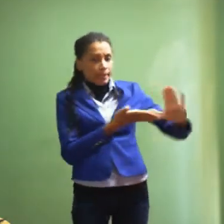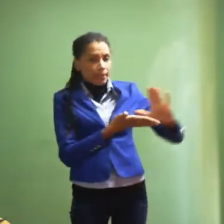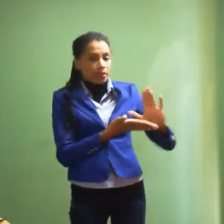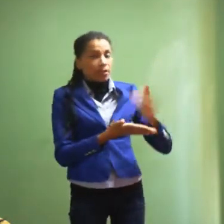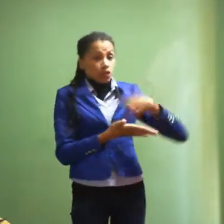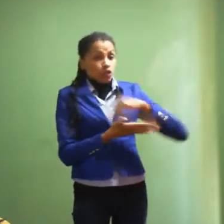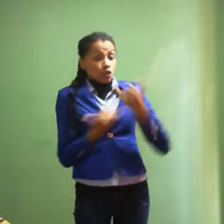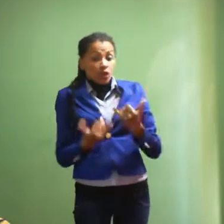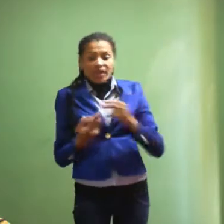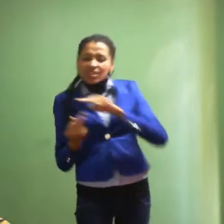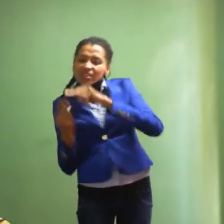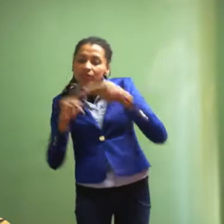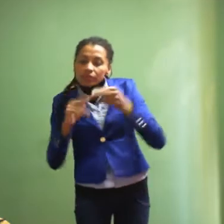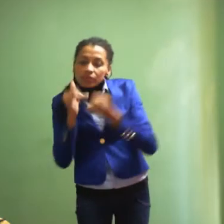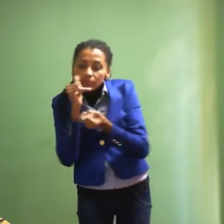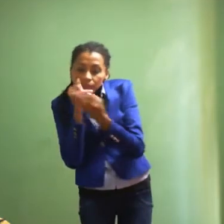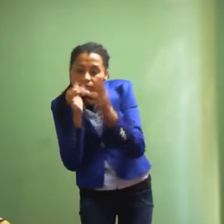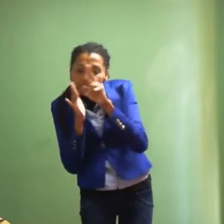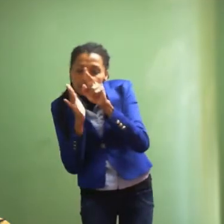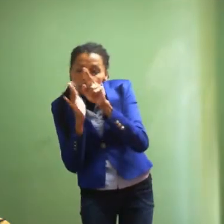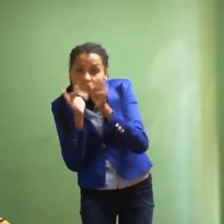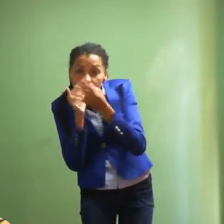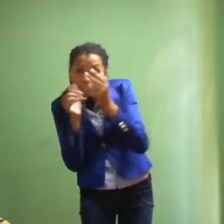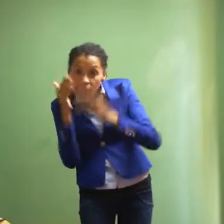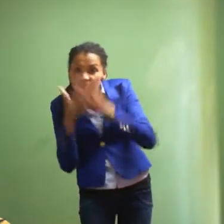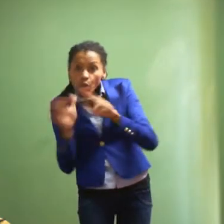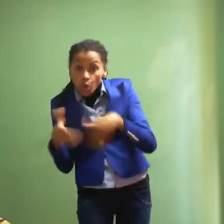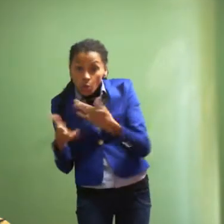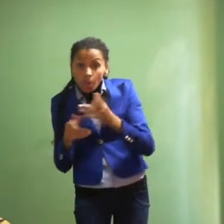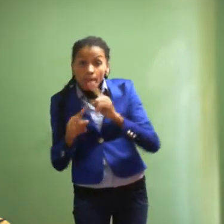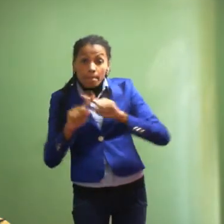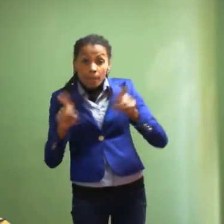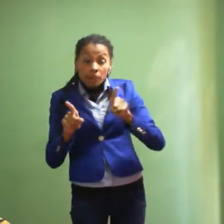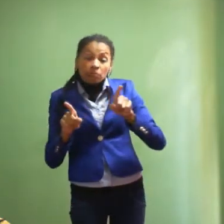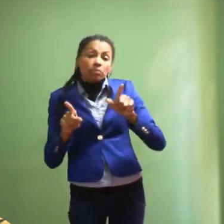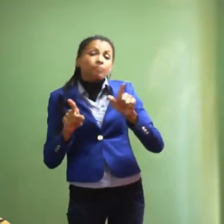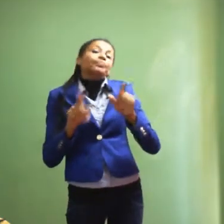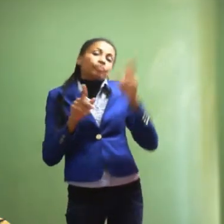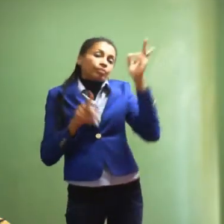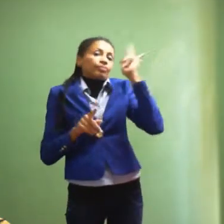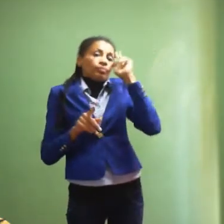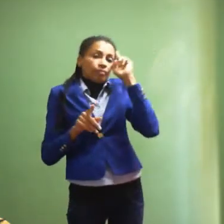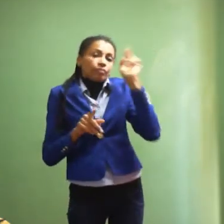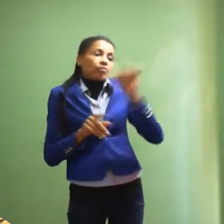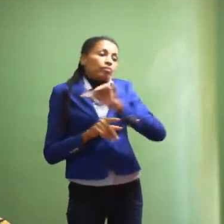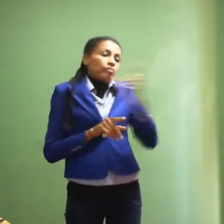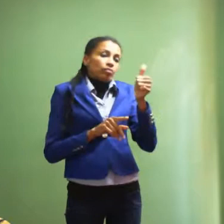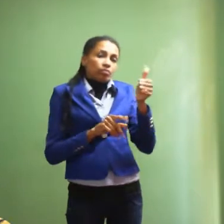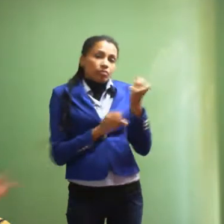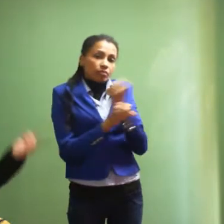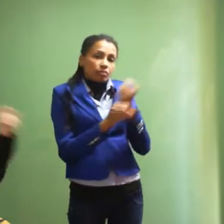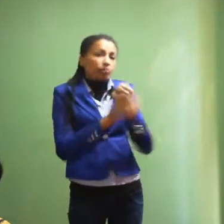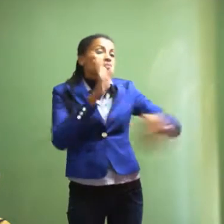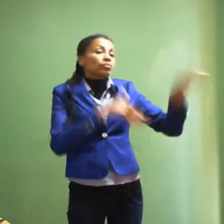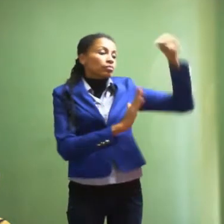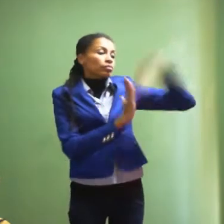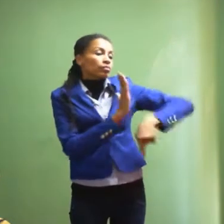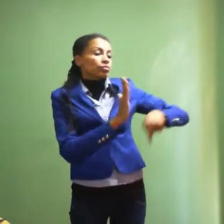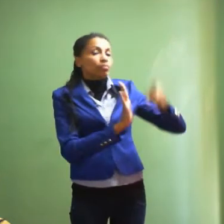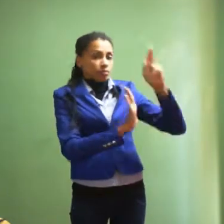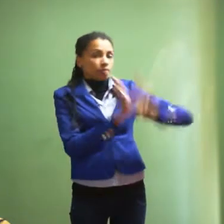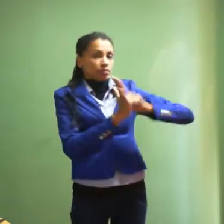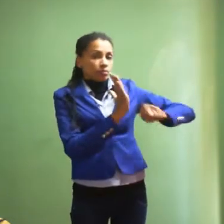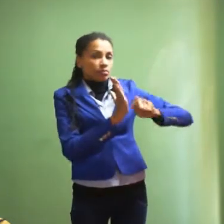proyectos, pero sí tiene que haber un espacio aparte de trabajo de lengua escrita donde se traten unos aspectos muy particulares que se van a